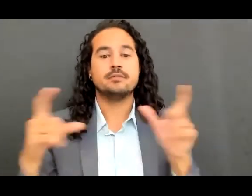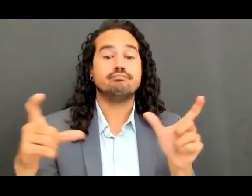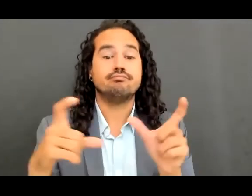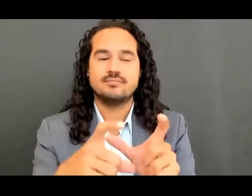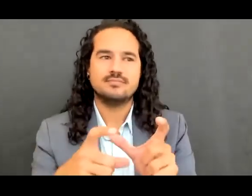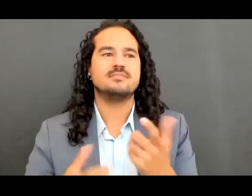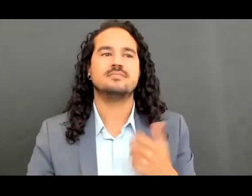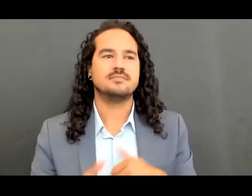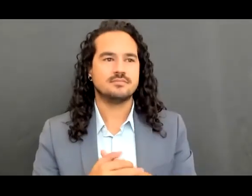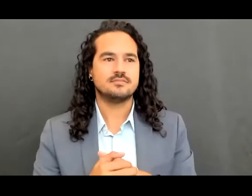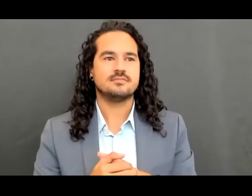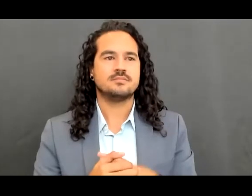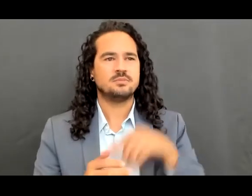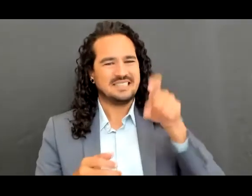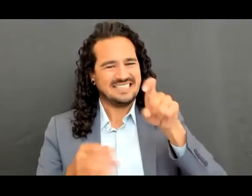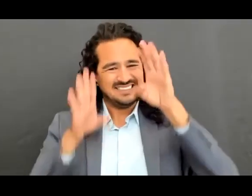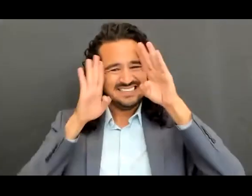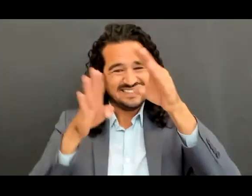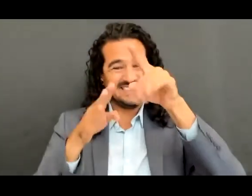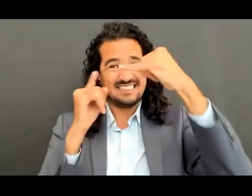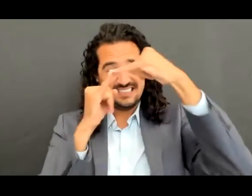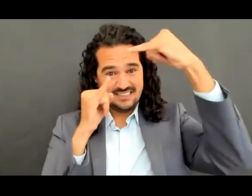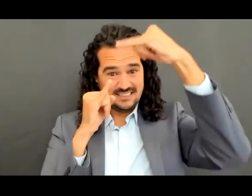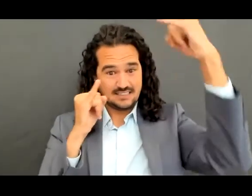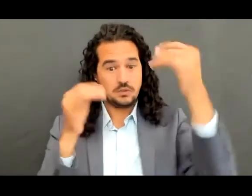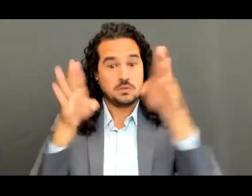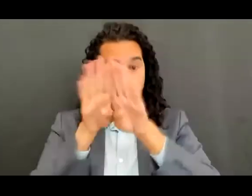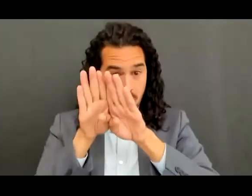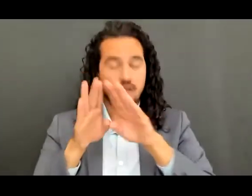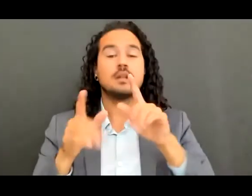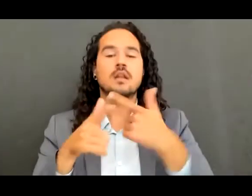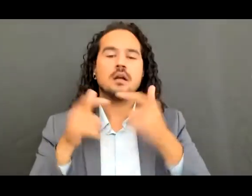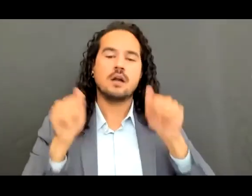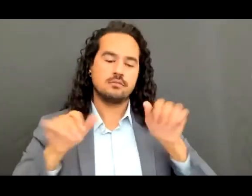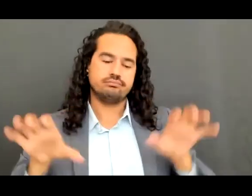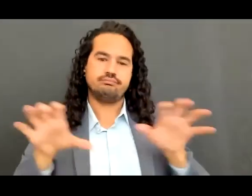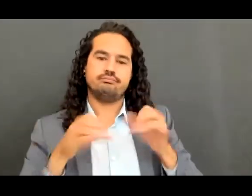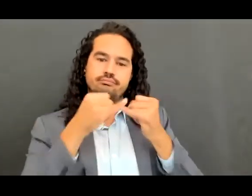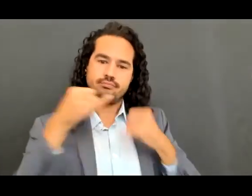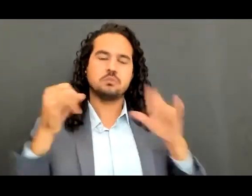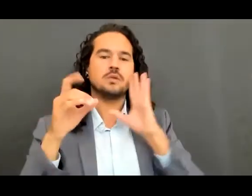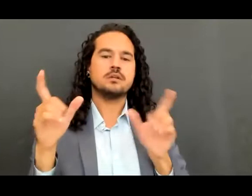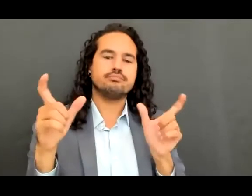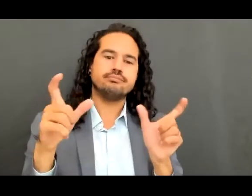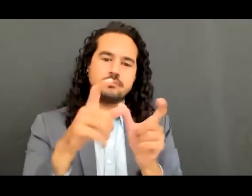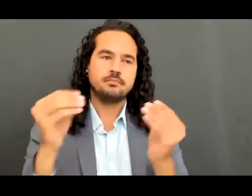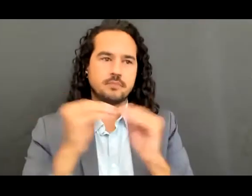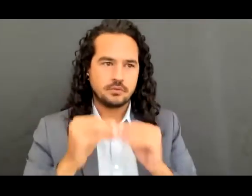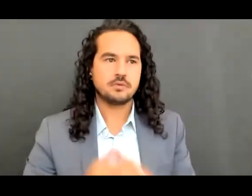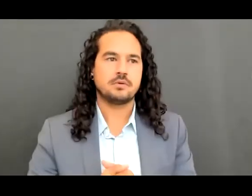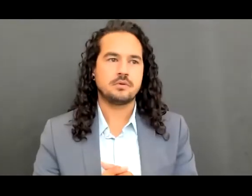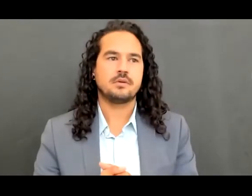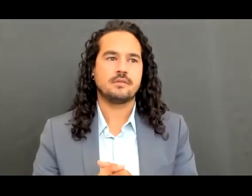eso es la indicación sobre el contenimiento del incendio. También quiero decir que los bomberos se están moviendo